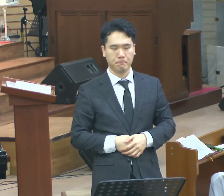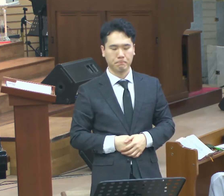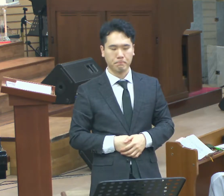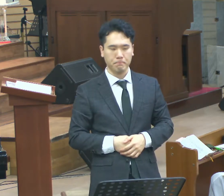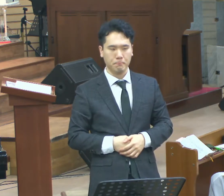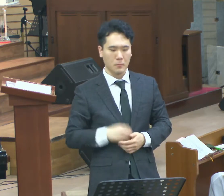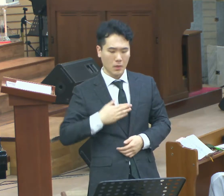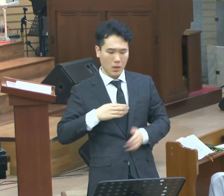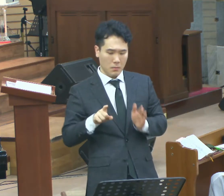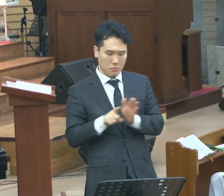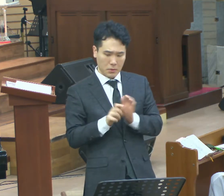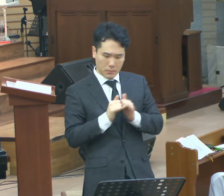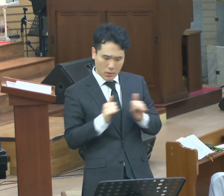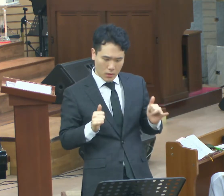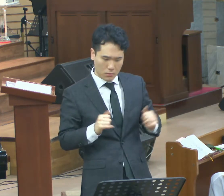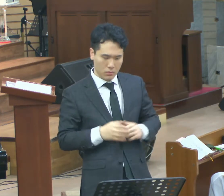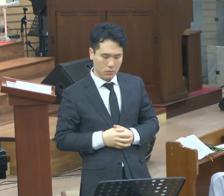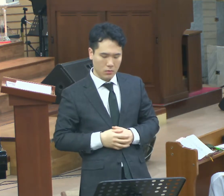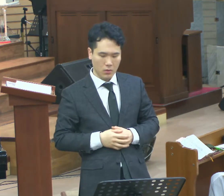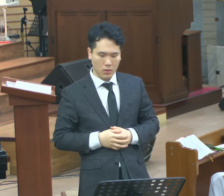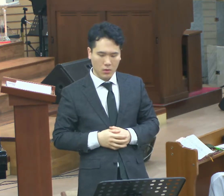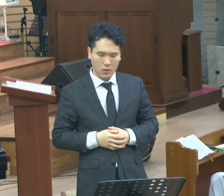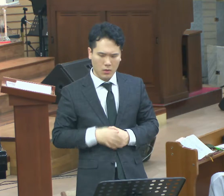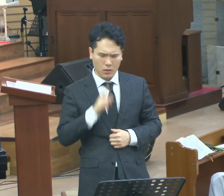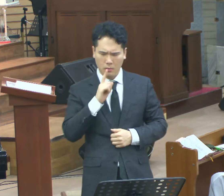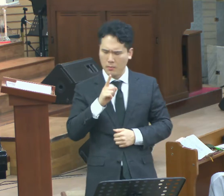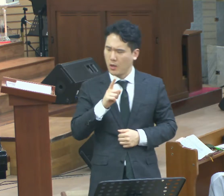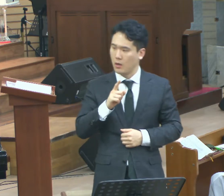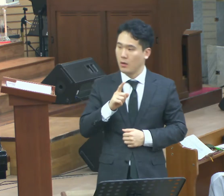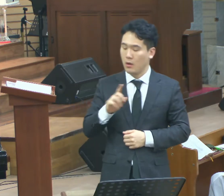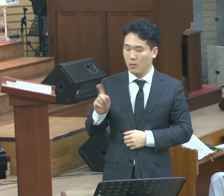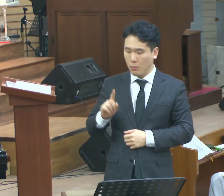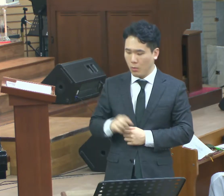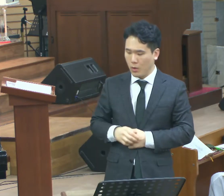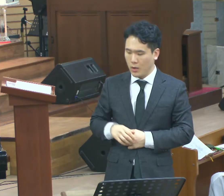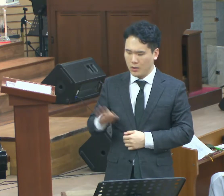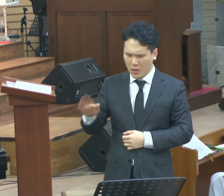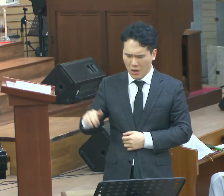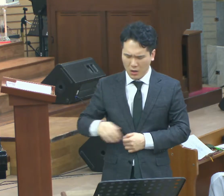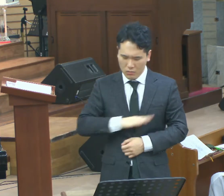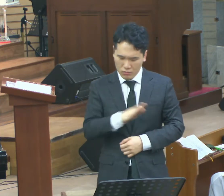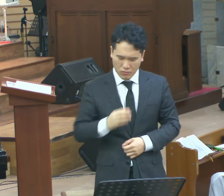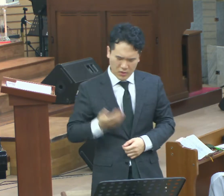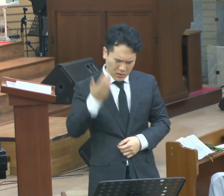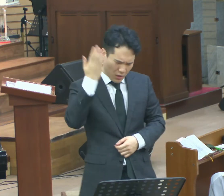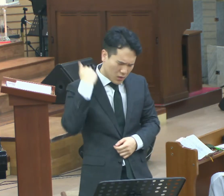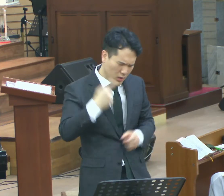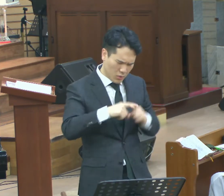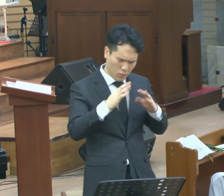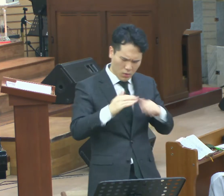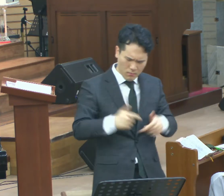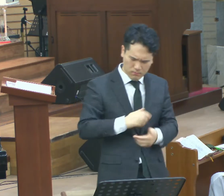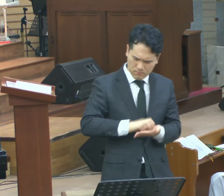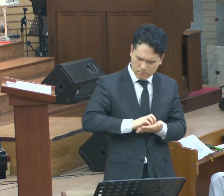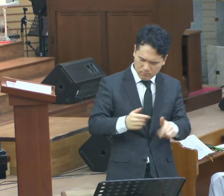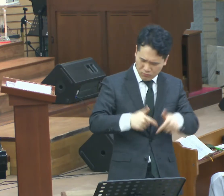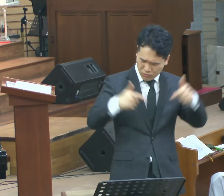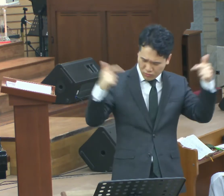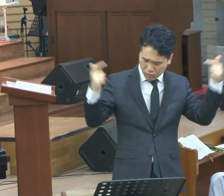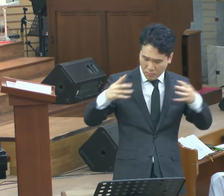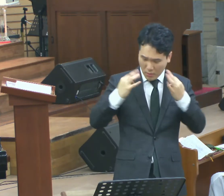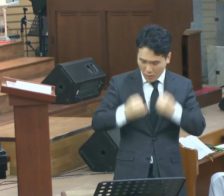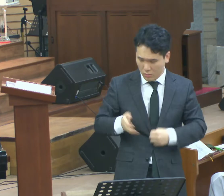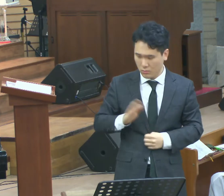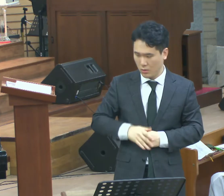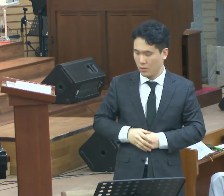그러니까 믿음의 사람들이 이런 말을 하면 안 돼요. 야, 우리 때는 교회가 참 부흥하던 시대였는데 우리 때는 그래도 교회가 부흥했는데 시대